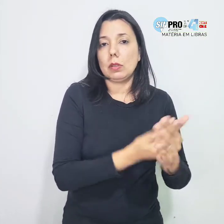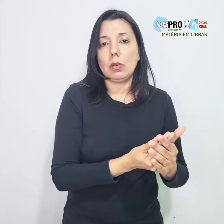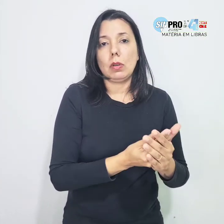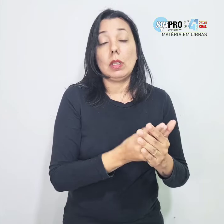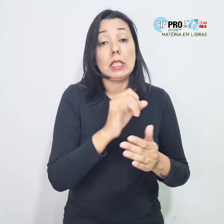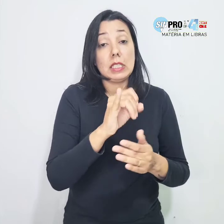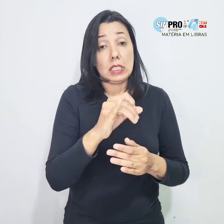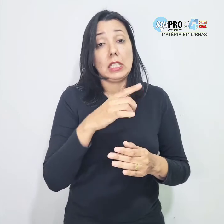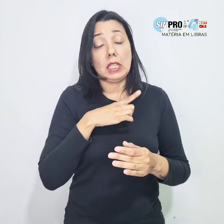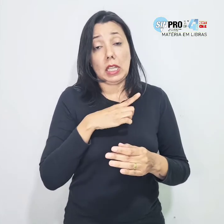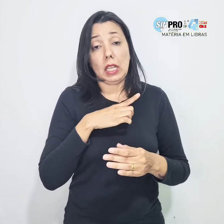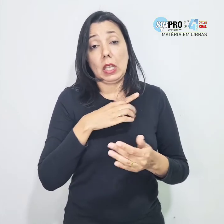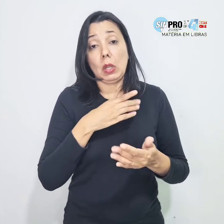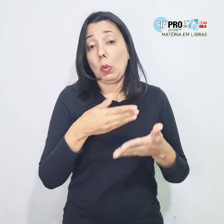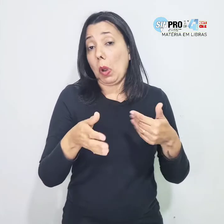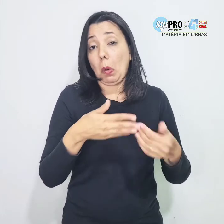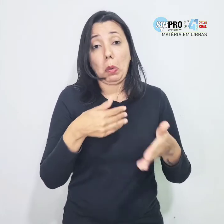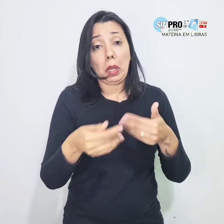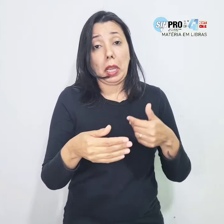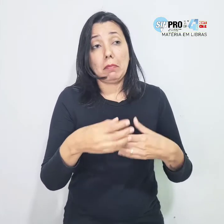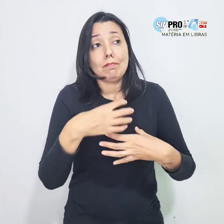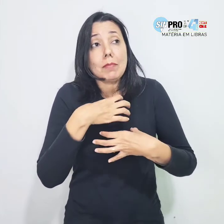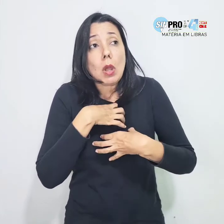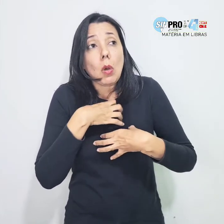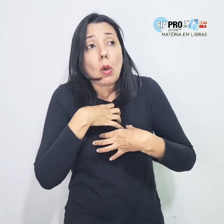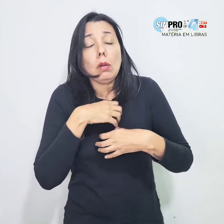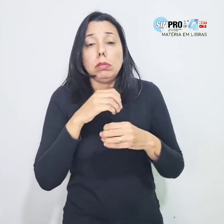da presença de qualquer sintoma.